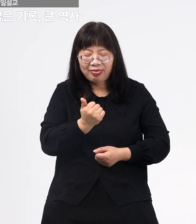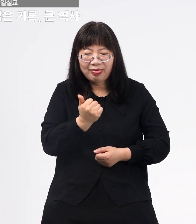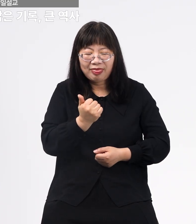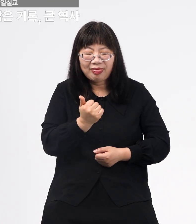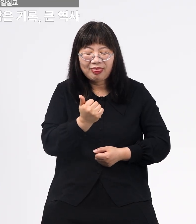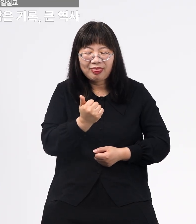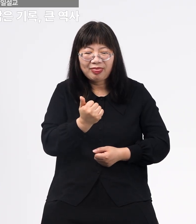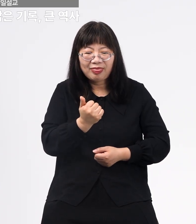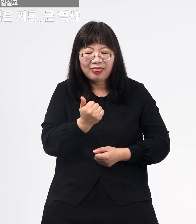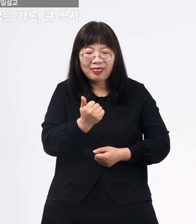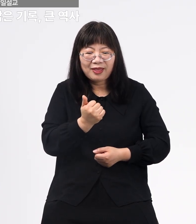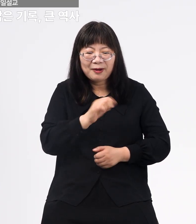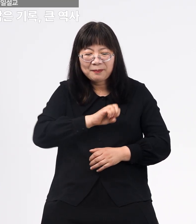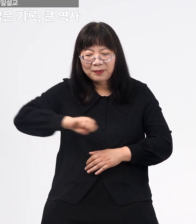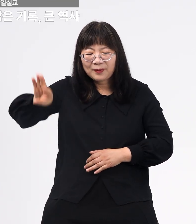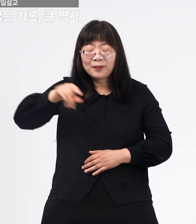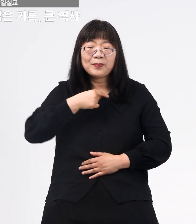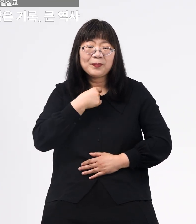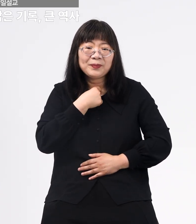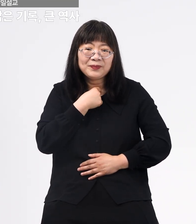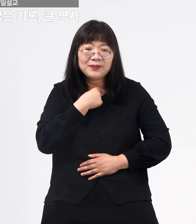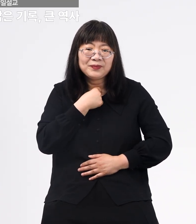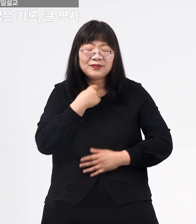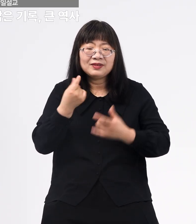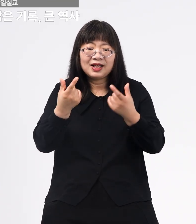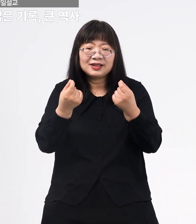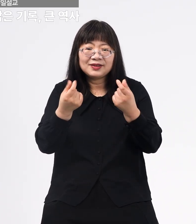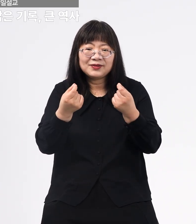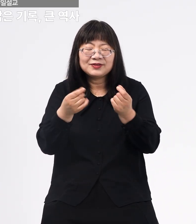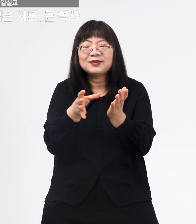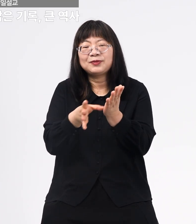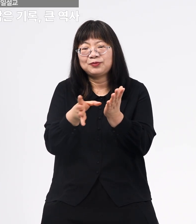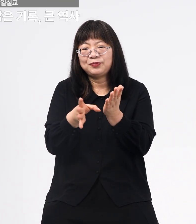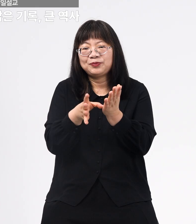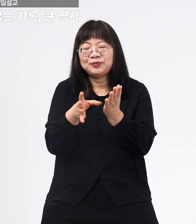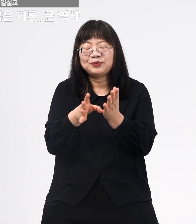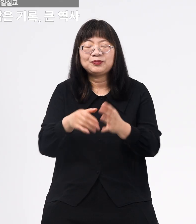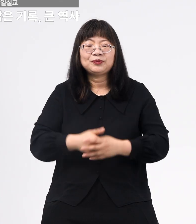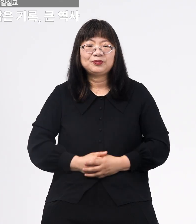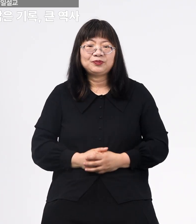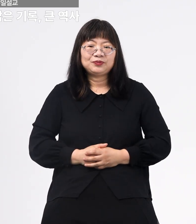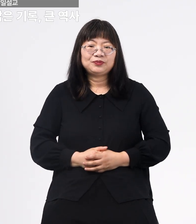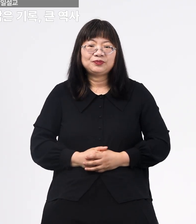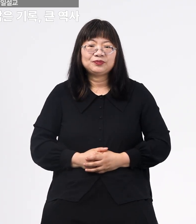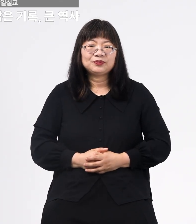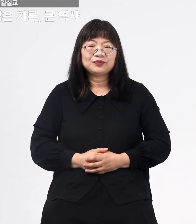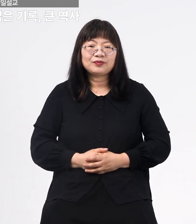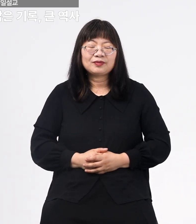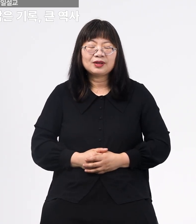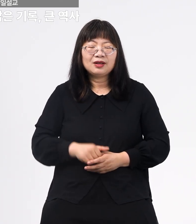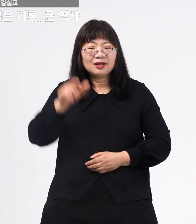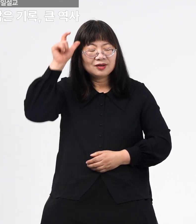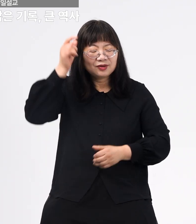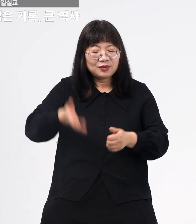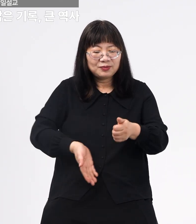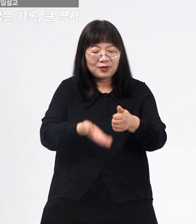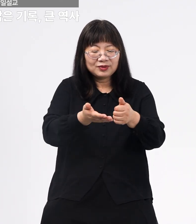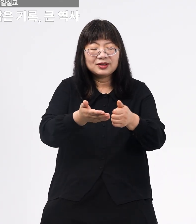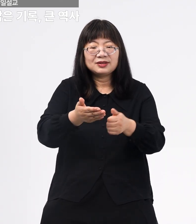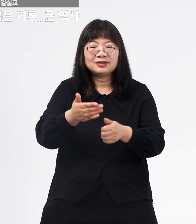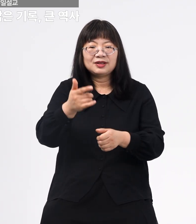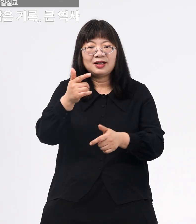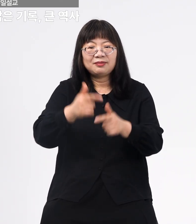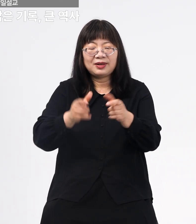싶은, 치워버리고 싶은 그런 도구들입니다. 소모는 막대기.